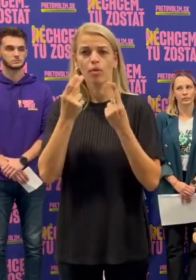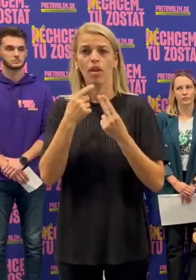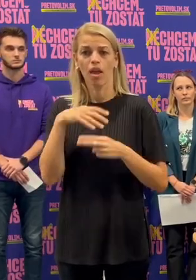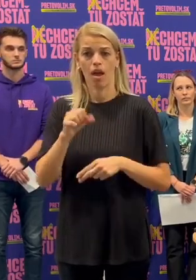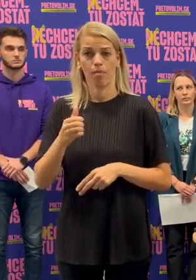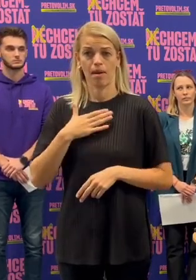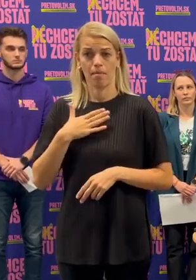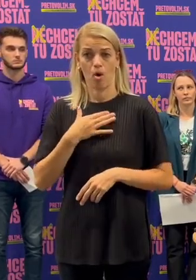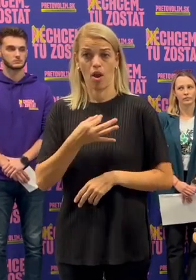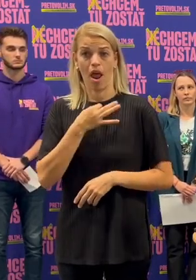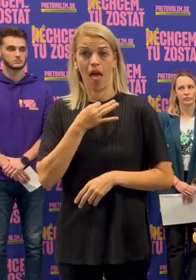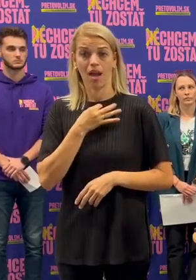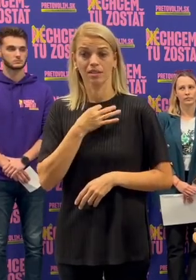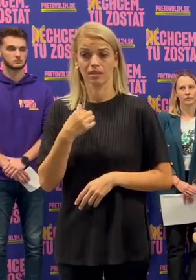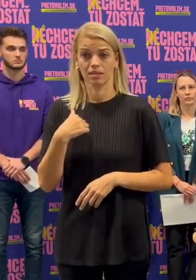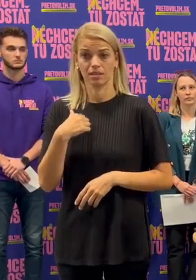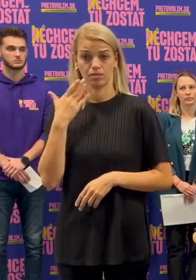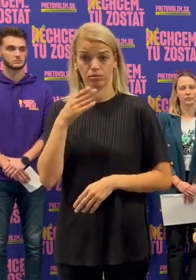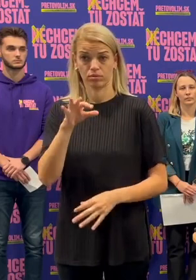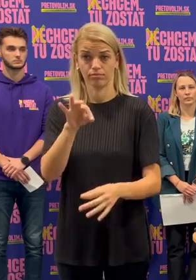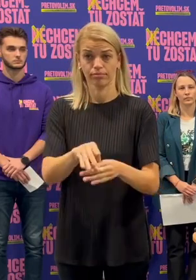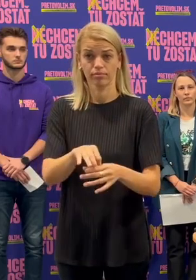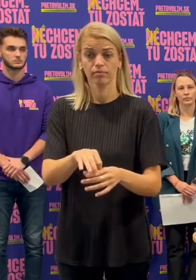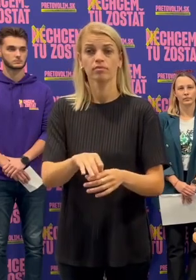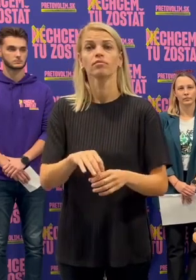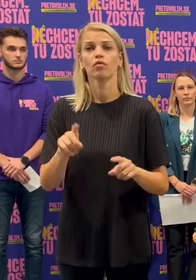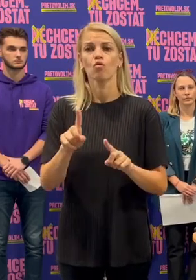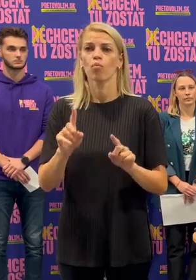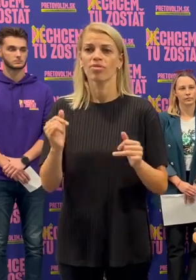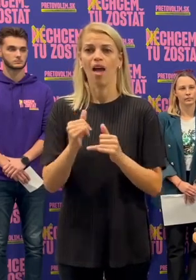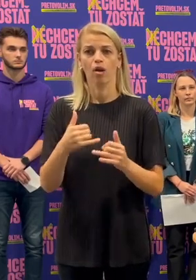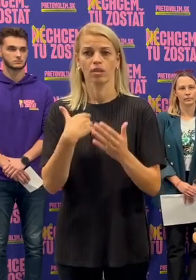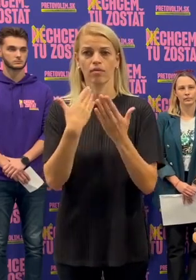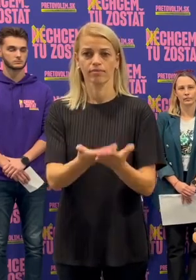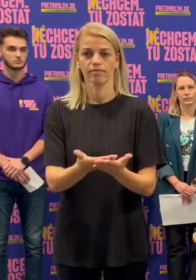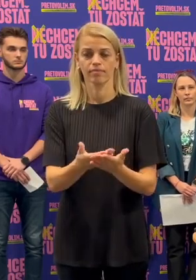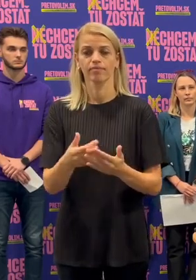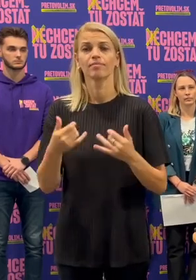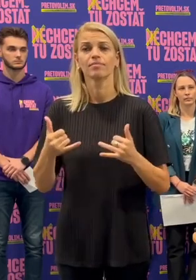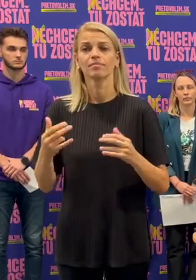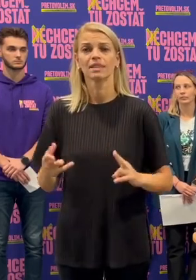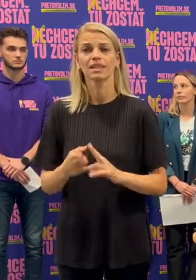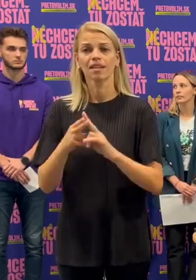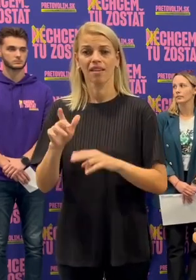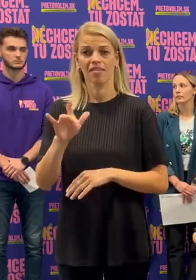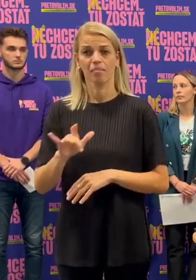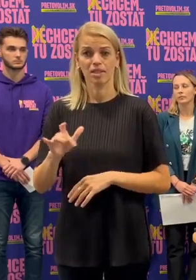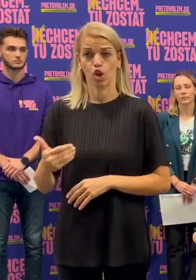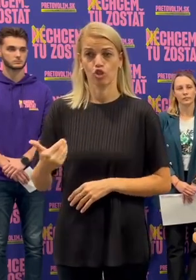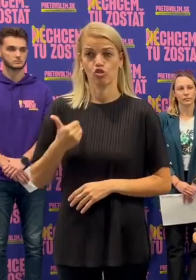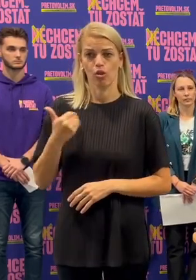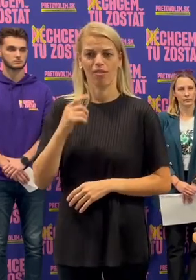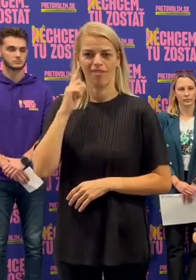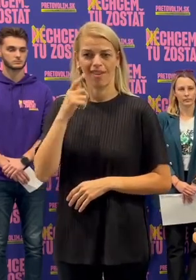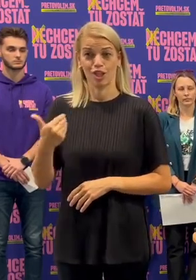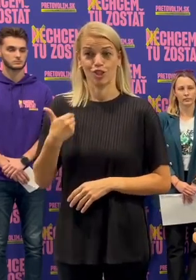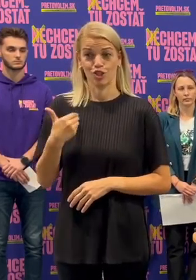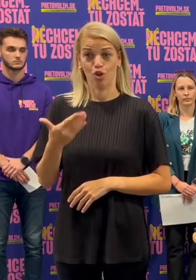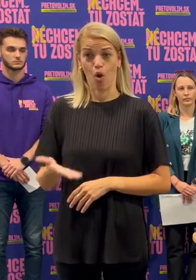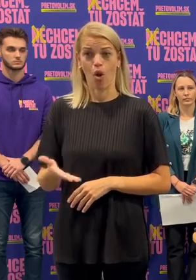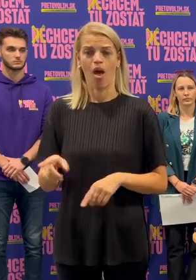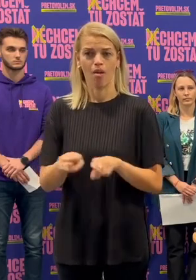hlas, ktorý idem odovzdať, padol tomu, komu naozaj má padnúť. Stretli sme sa v priestoroch školy, a viete, že v priestoroch školy aj